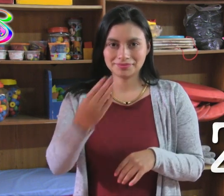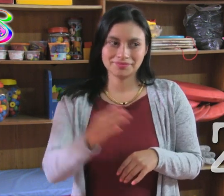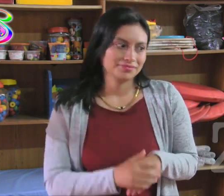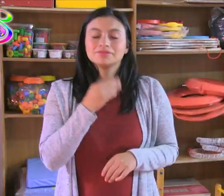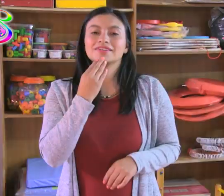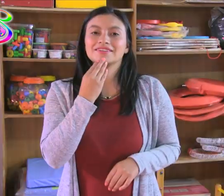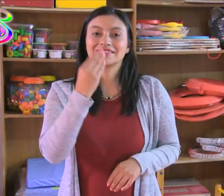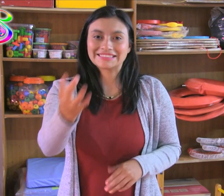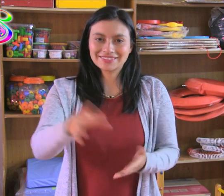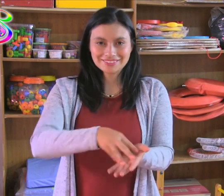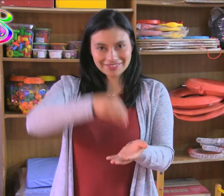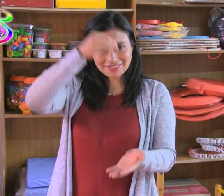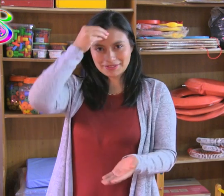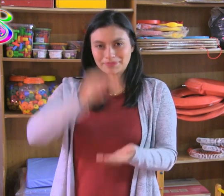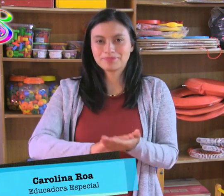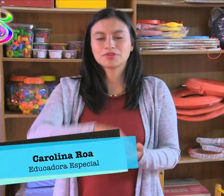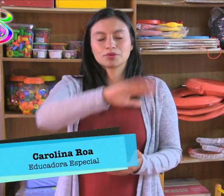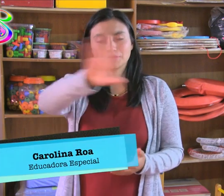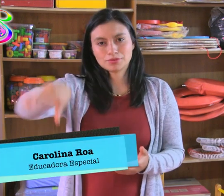índice. Gracias por aprender con nosotros.